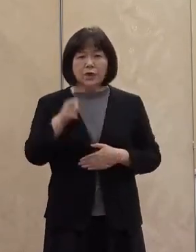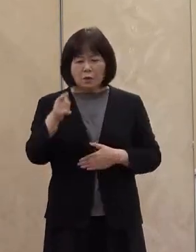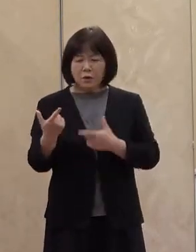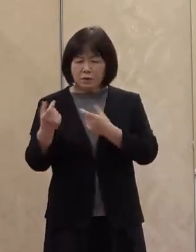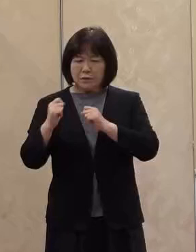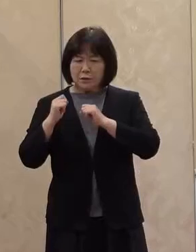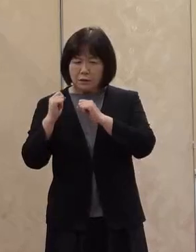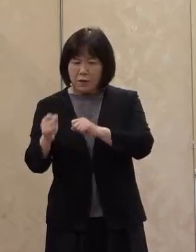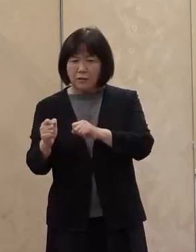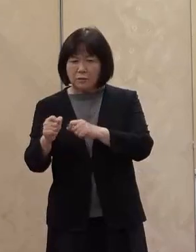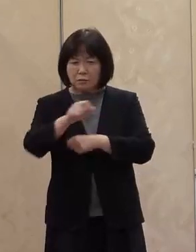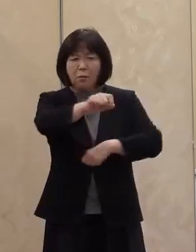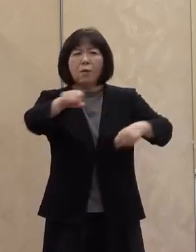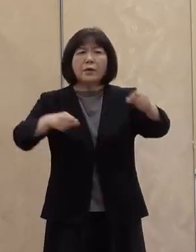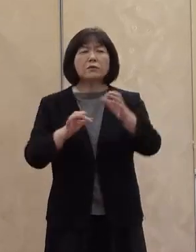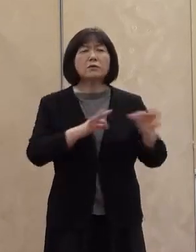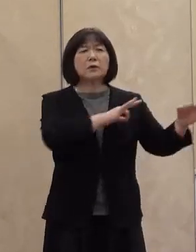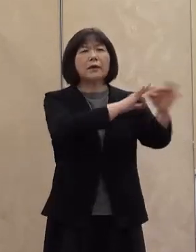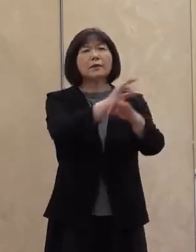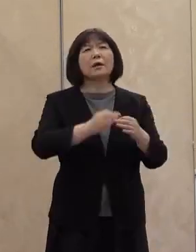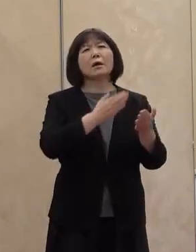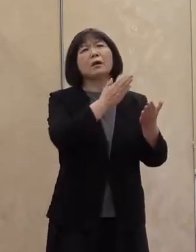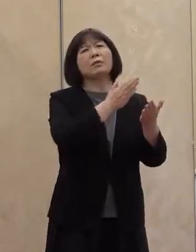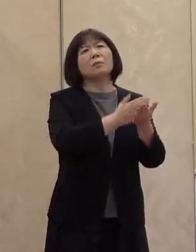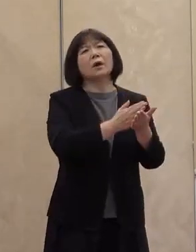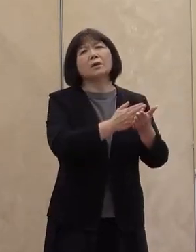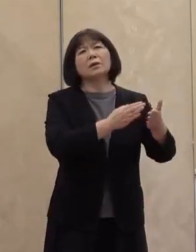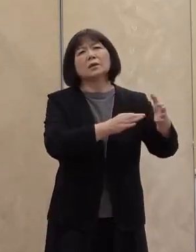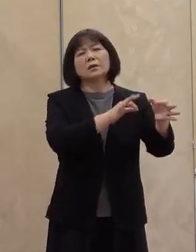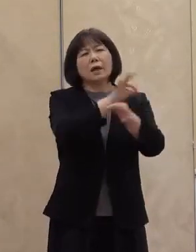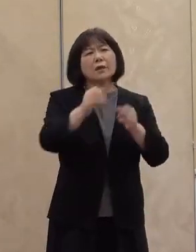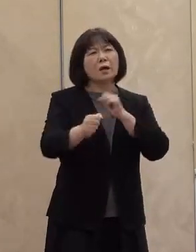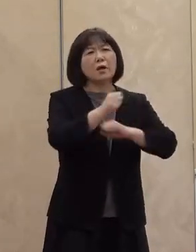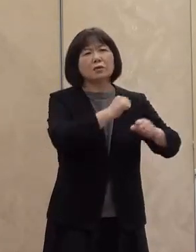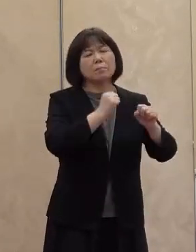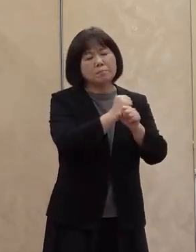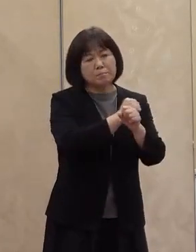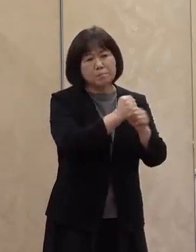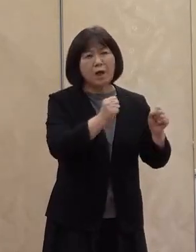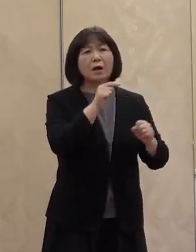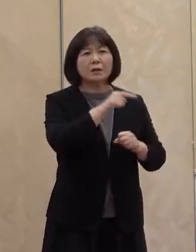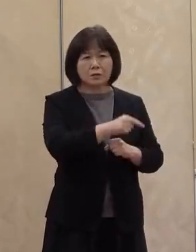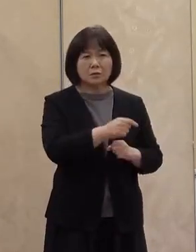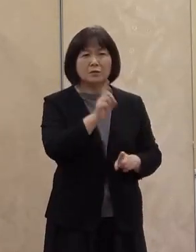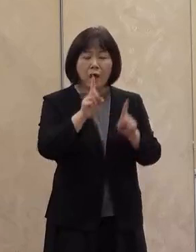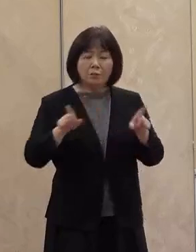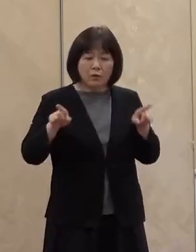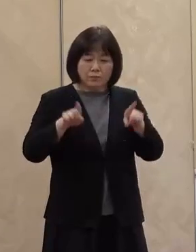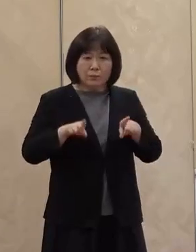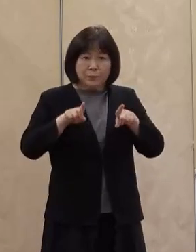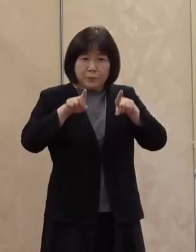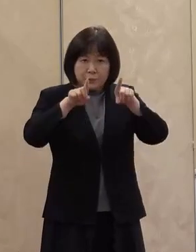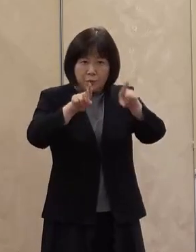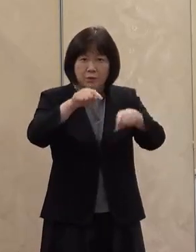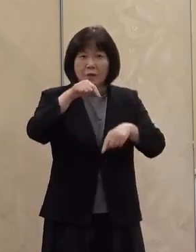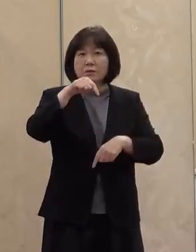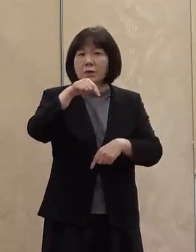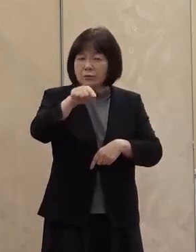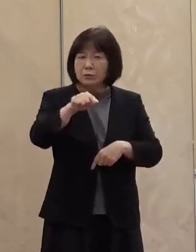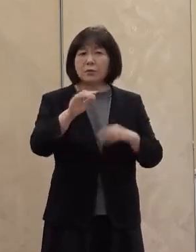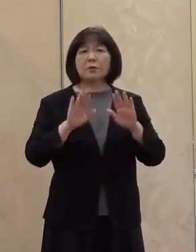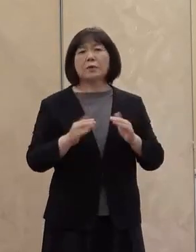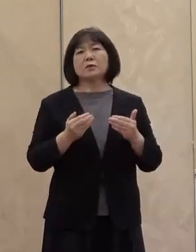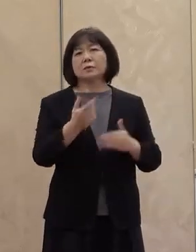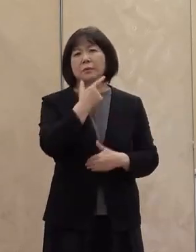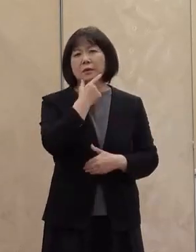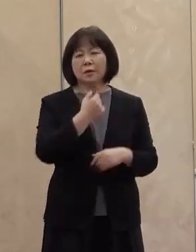ればするほど今度は経済が動かなくなる、動きにくくなる、そこをですね、なんとか両立させていくということを進めてまいり